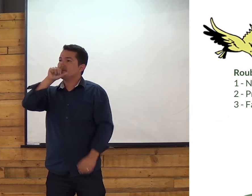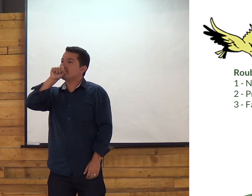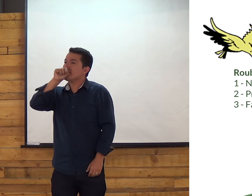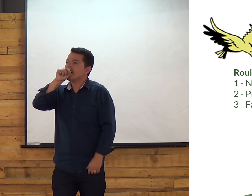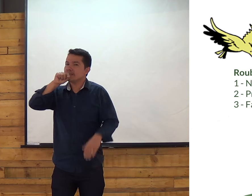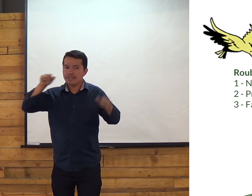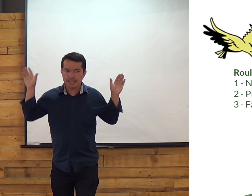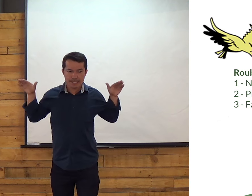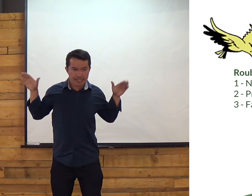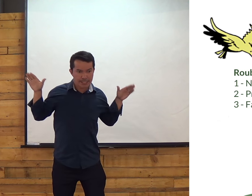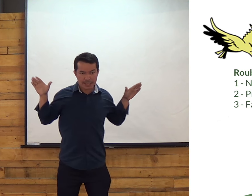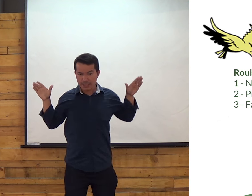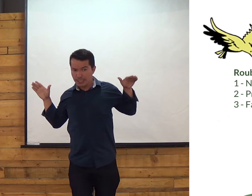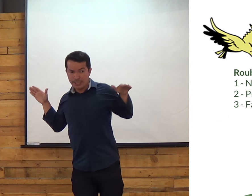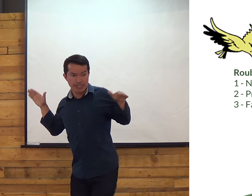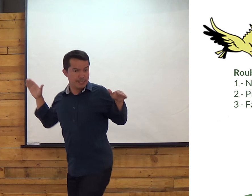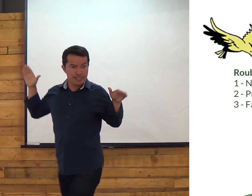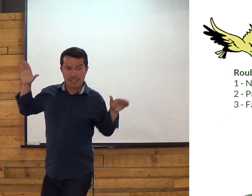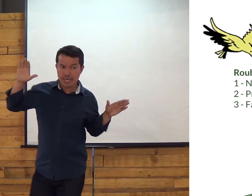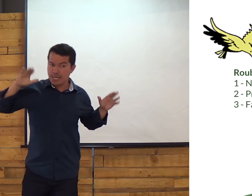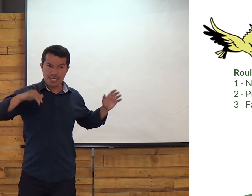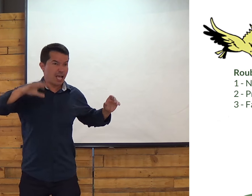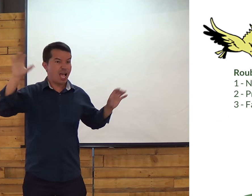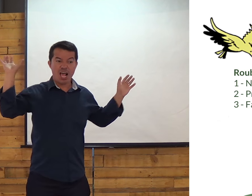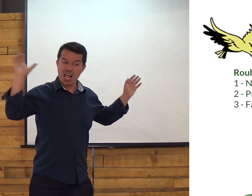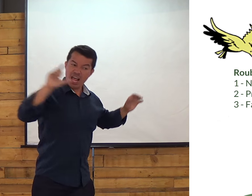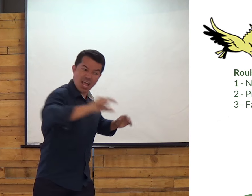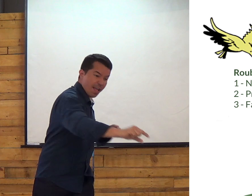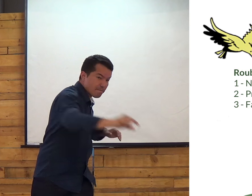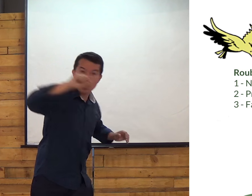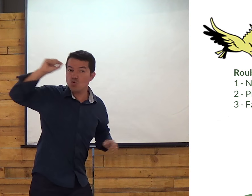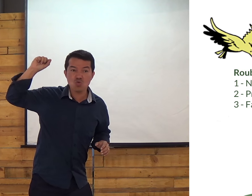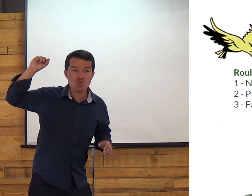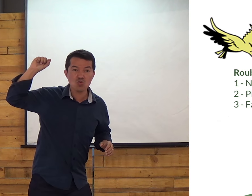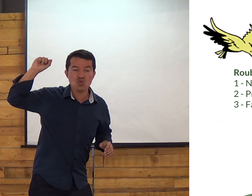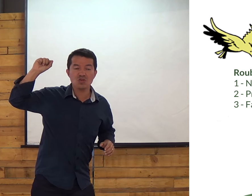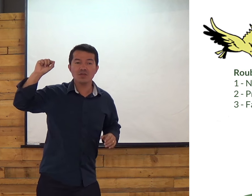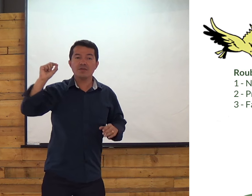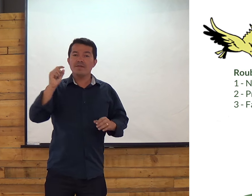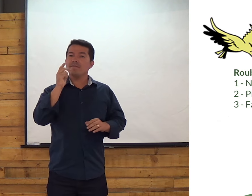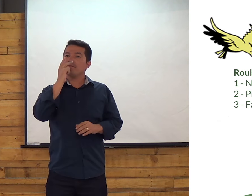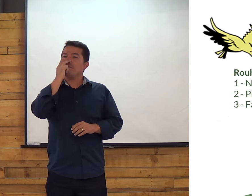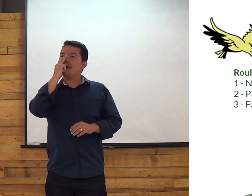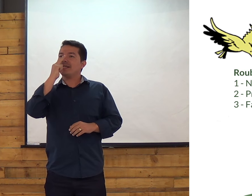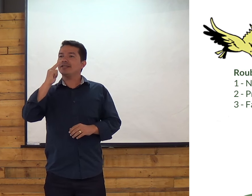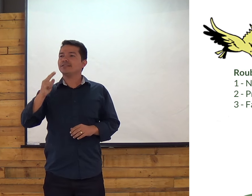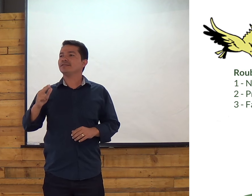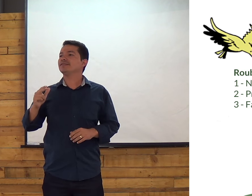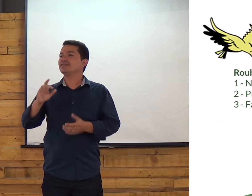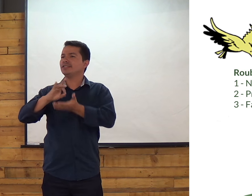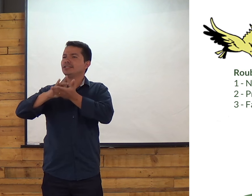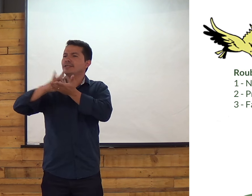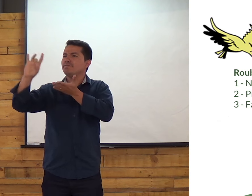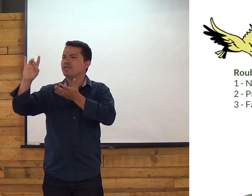que você ouviu, esse pássaro vem de forma sorrateira e rouba aquela